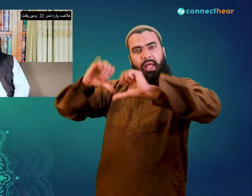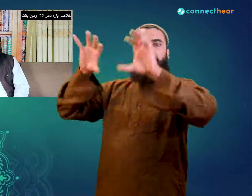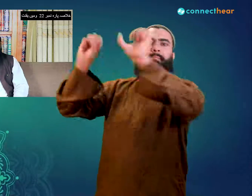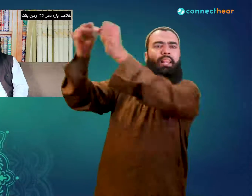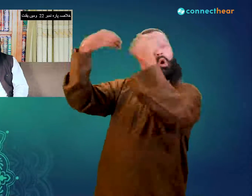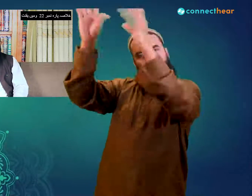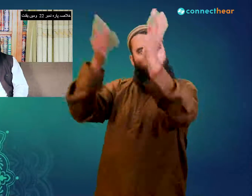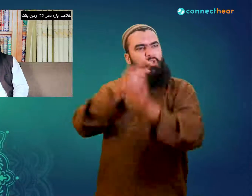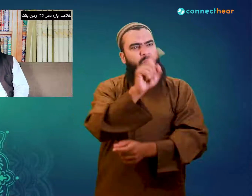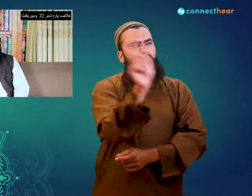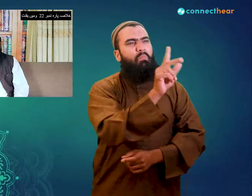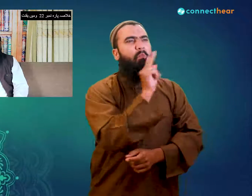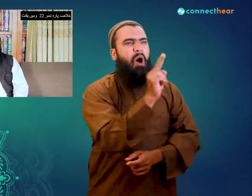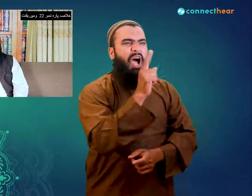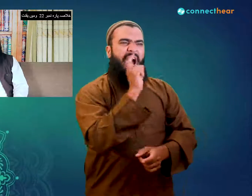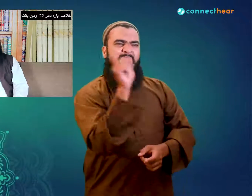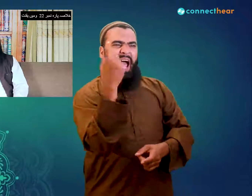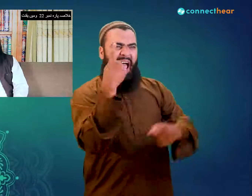دے گا،